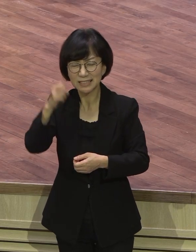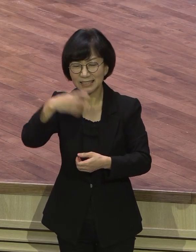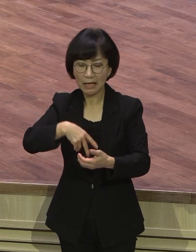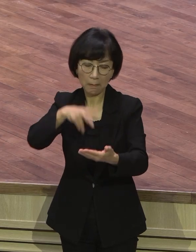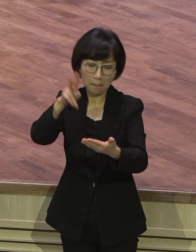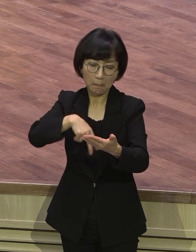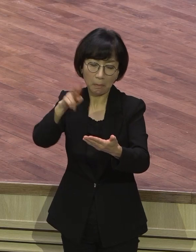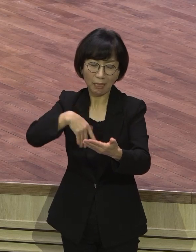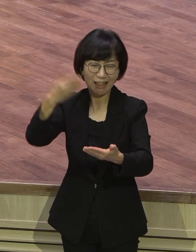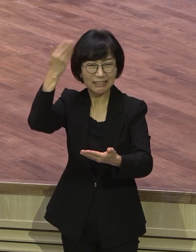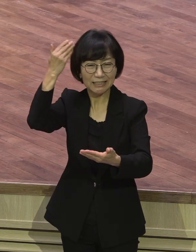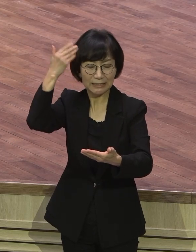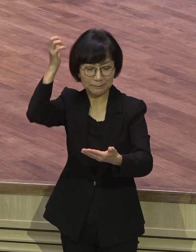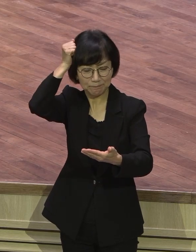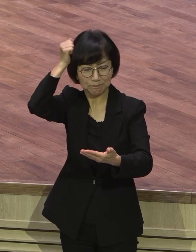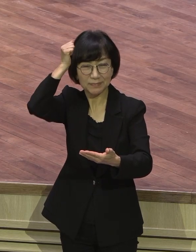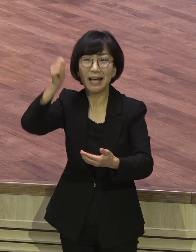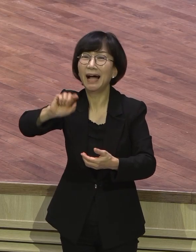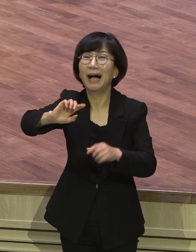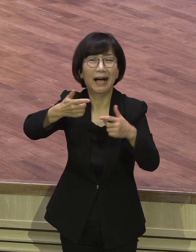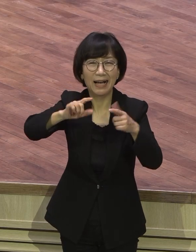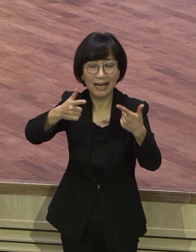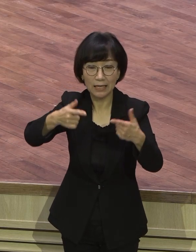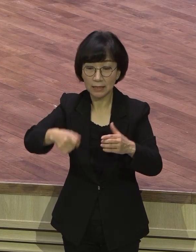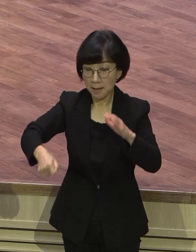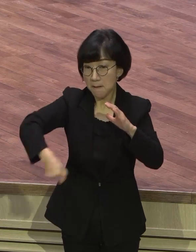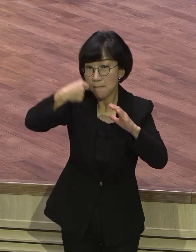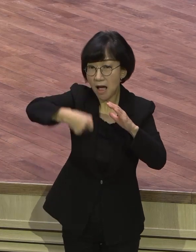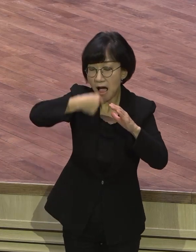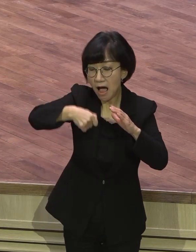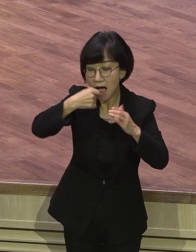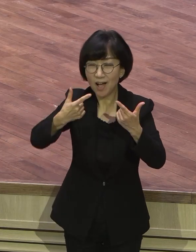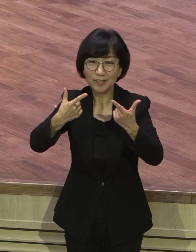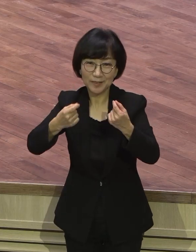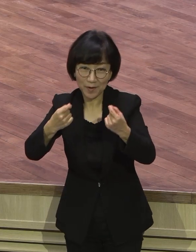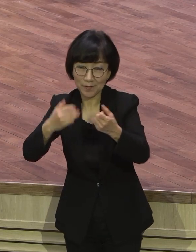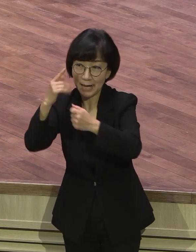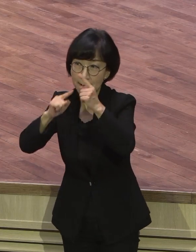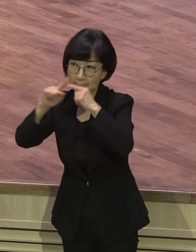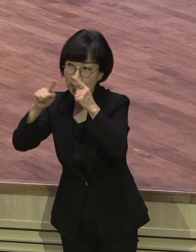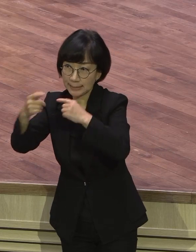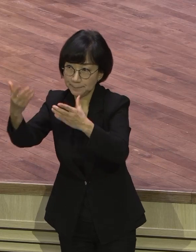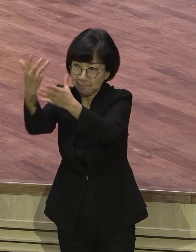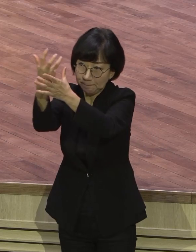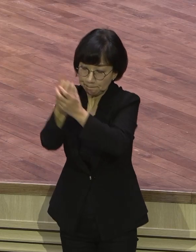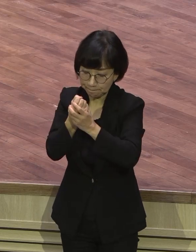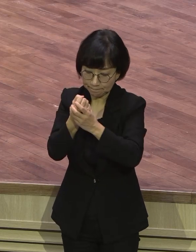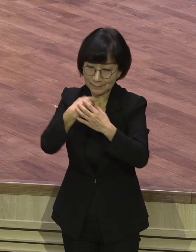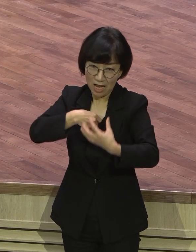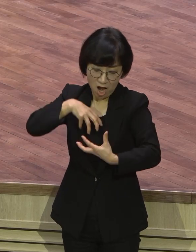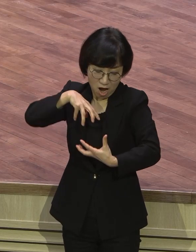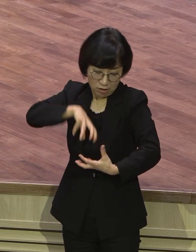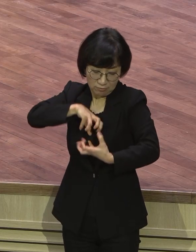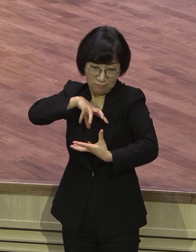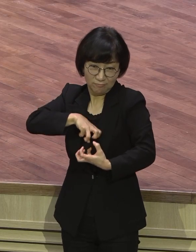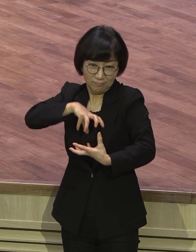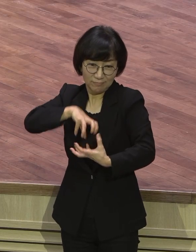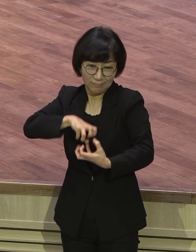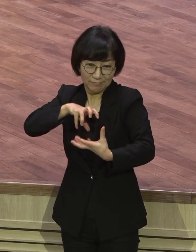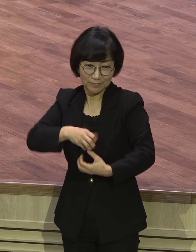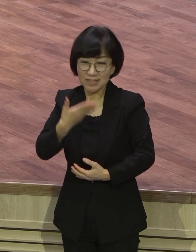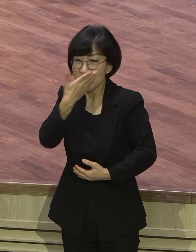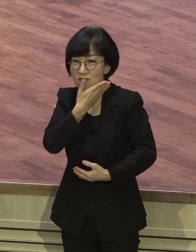먹는다라는 것은 마치 음식을 먹은 것처럼 그 말씀이 내 속에 들어와서 소화가 되고 내 몸에 자양분이